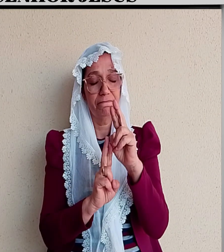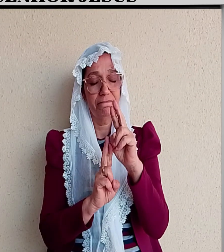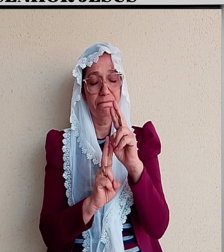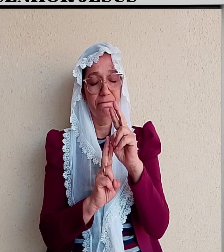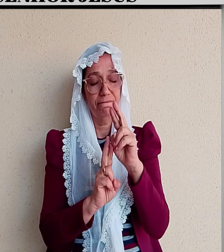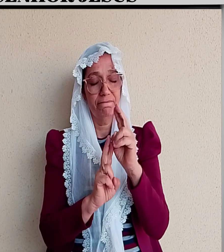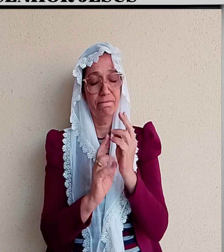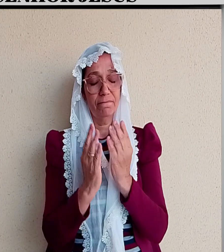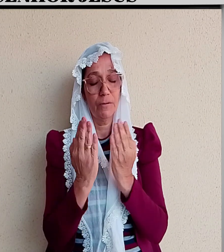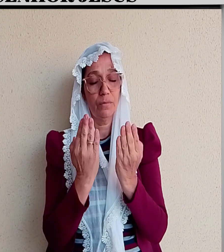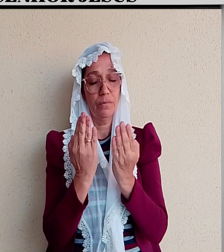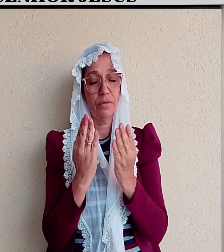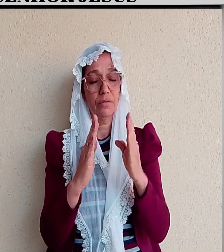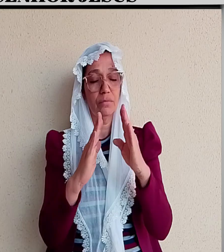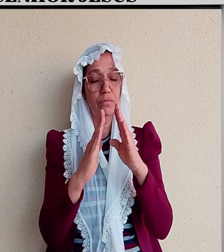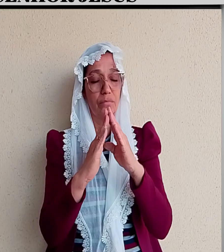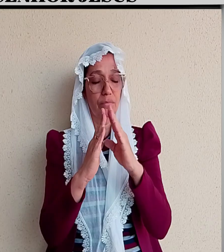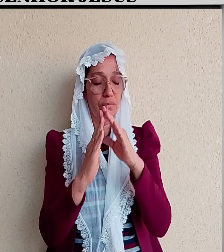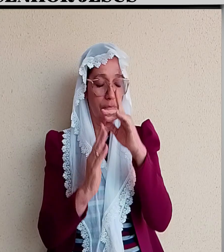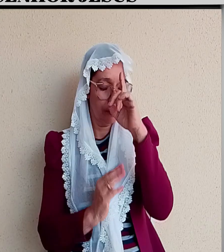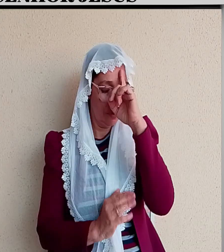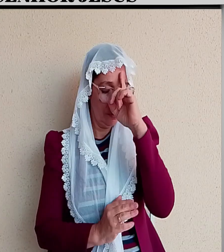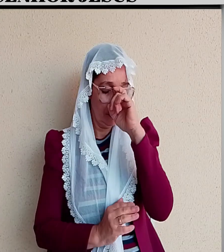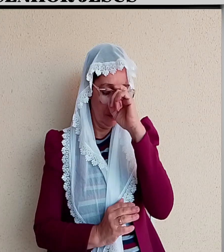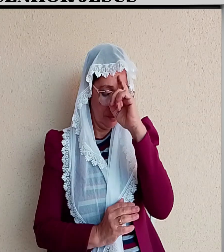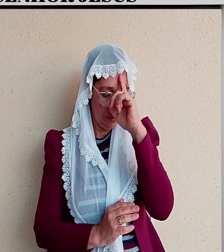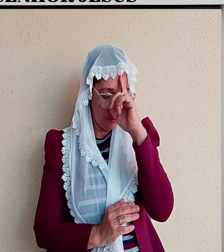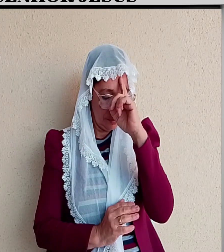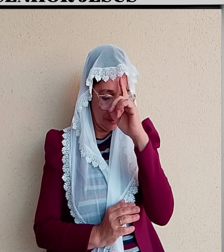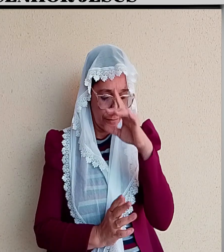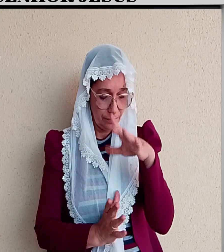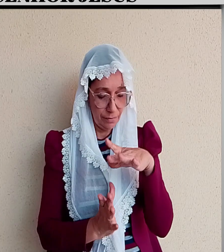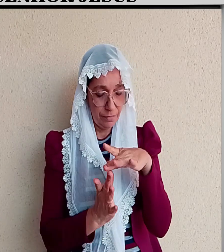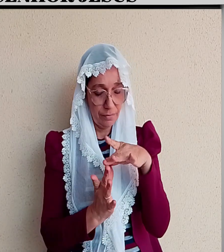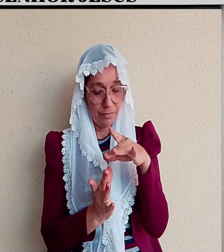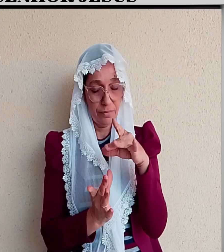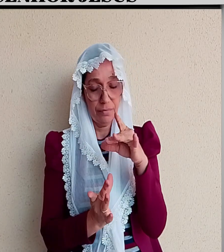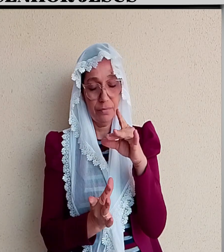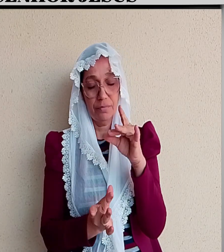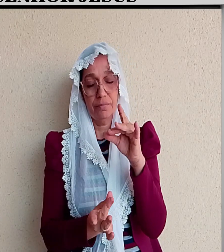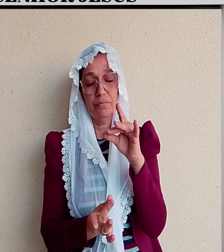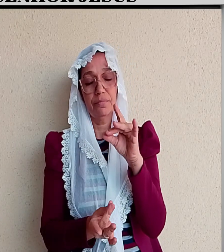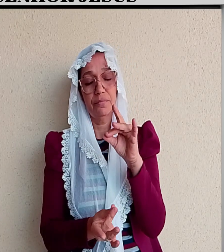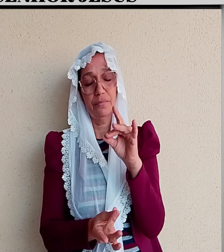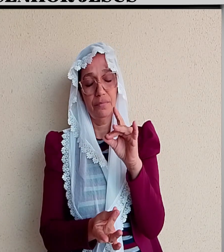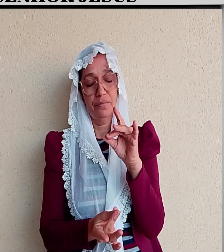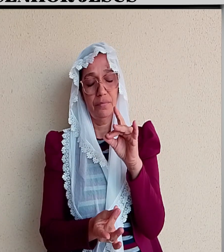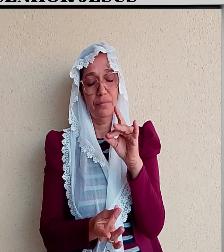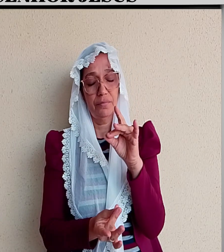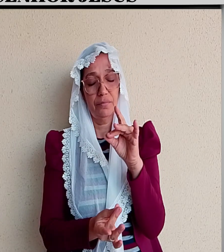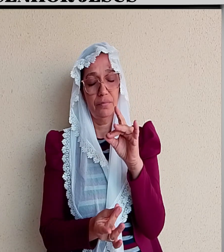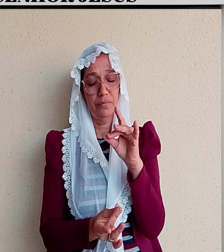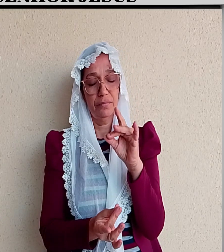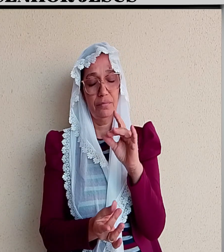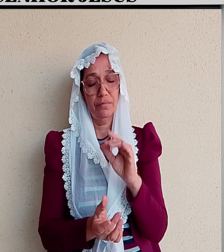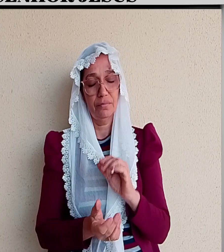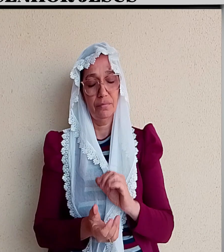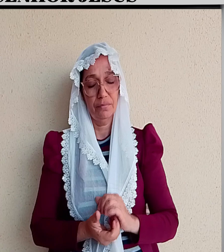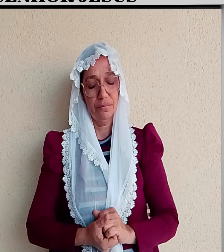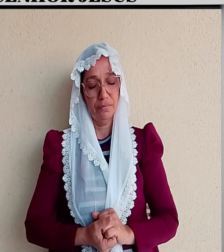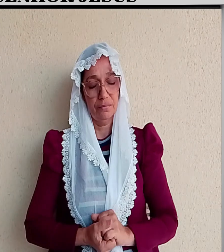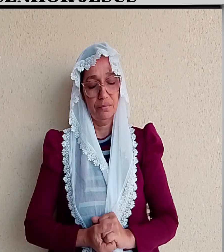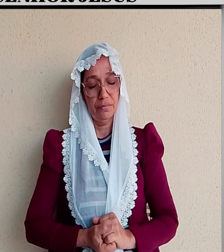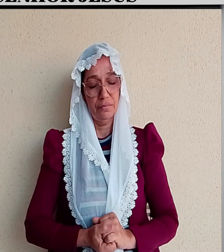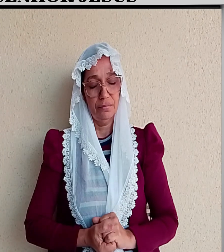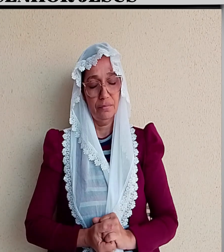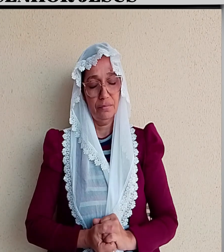seus servos, Pai, que vão ouvir estas palavras, Glória a Pai Deus. amado. Glorioso Senhor, Pai. que entre dentro dos vossos Aleluia, corações,